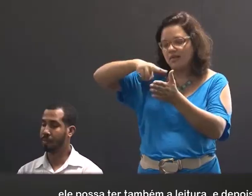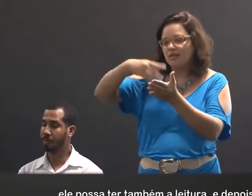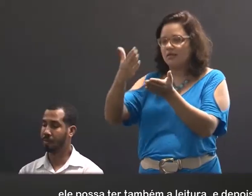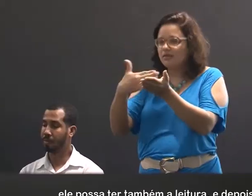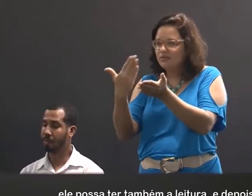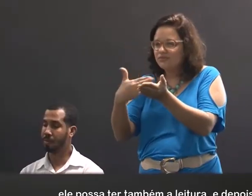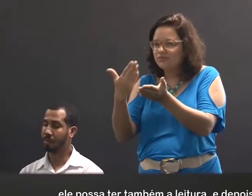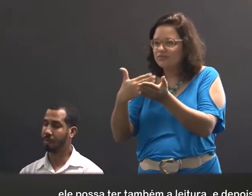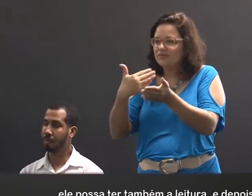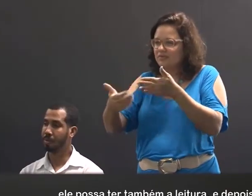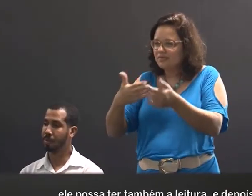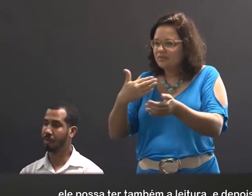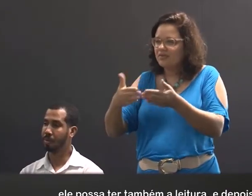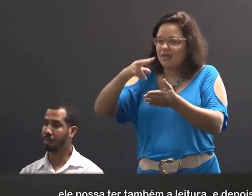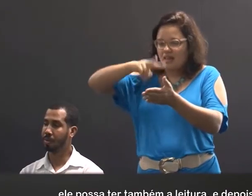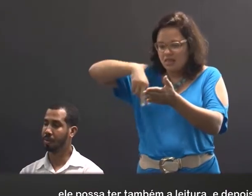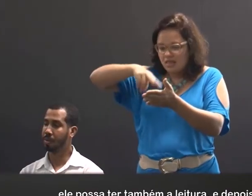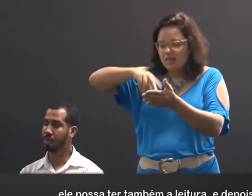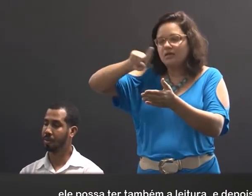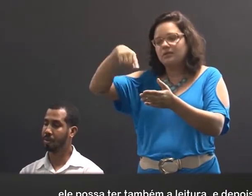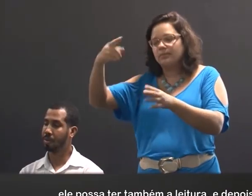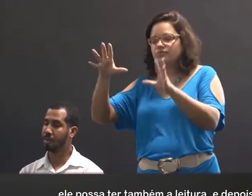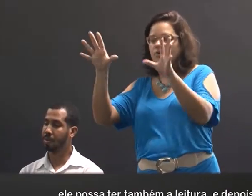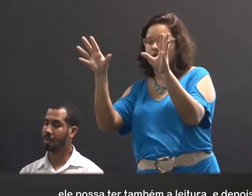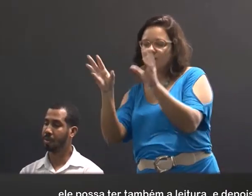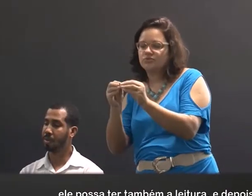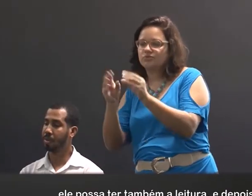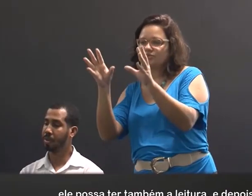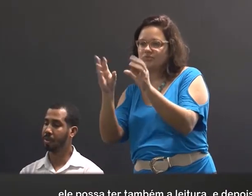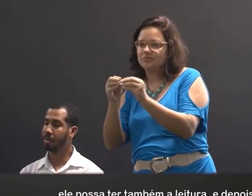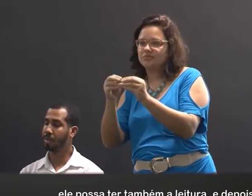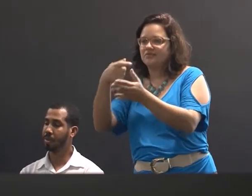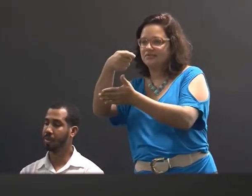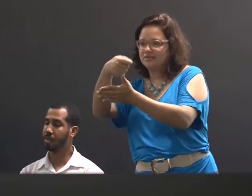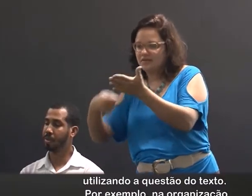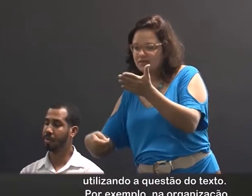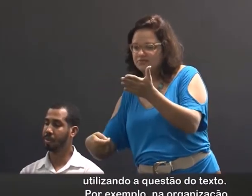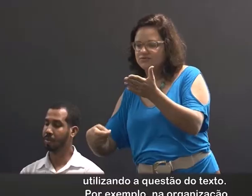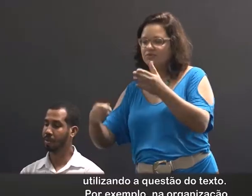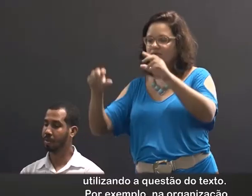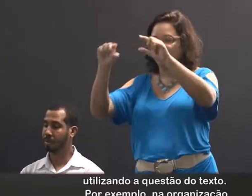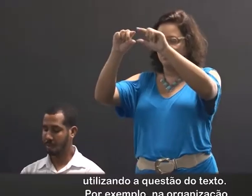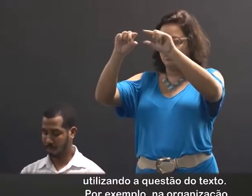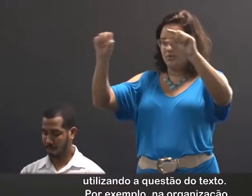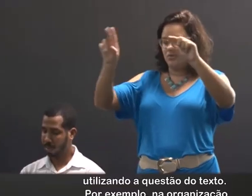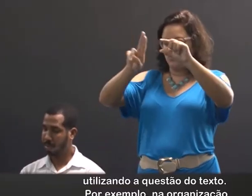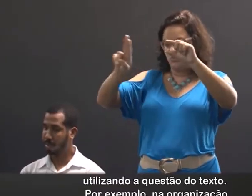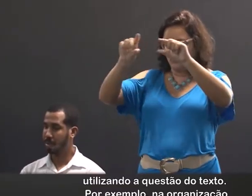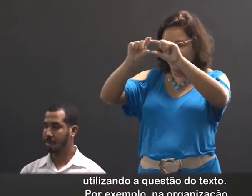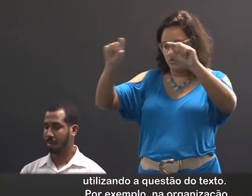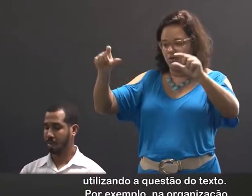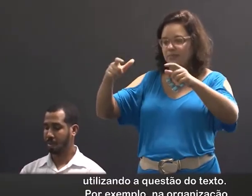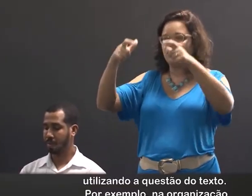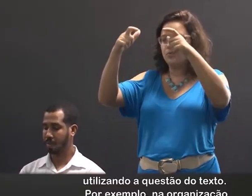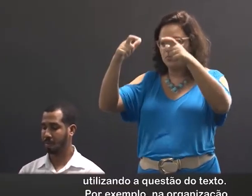ele possa ter também a leitura e depois utilizando a questão do texto, por exemplo, na